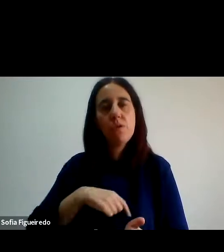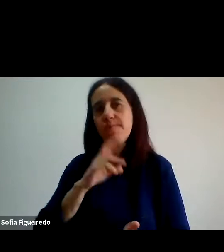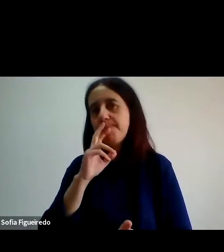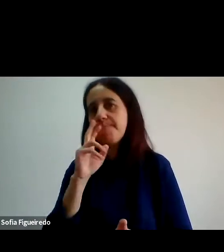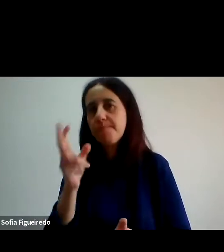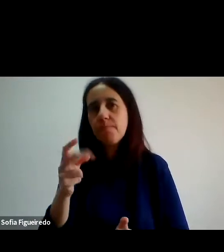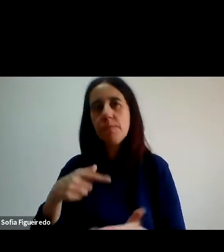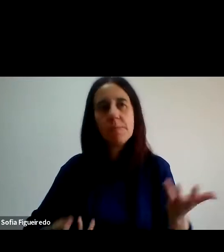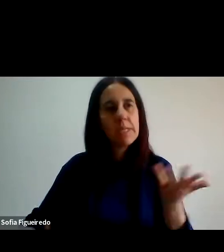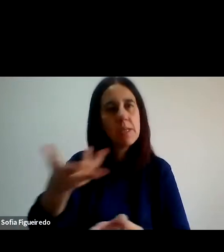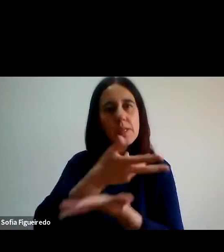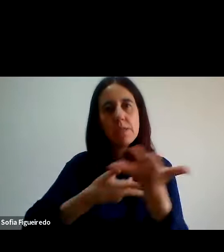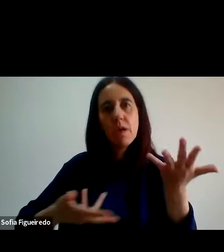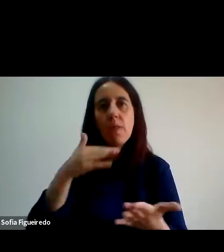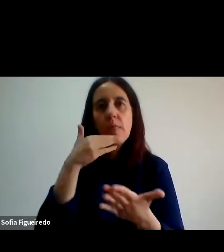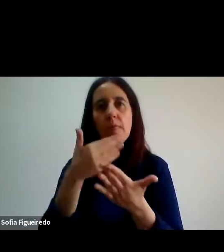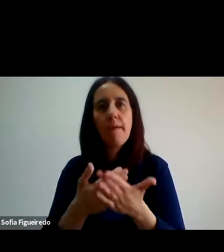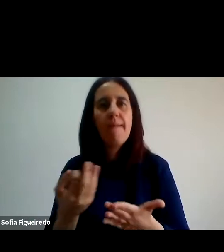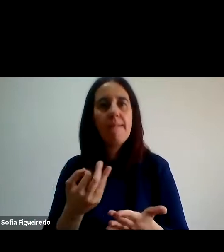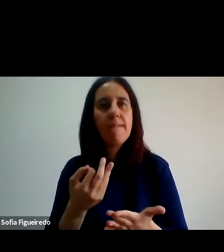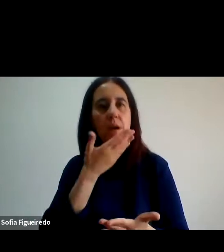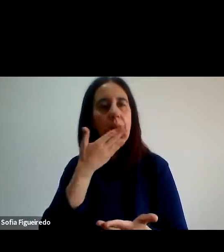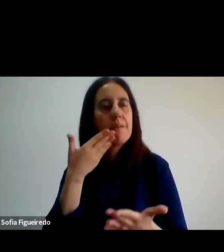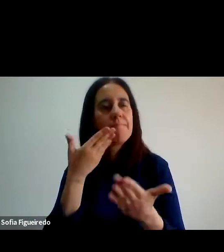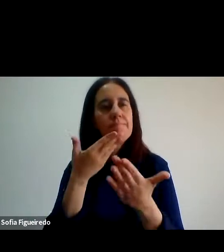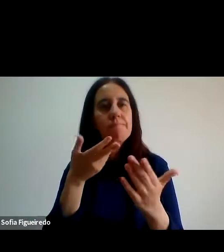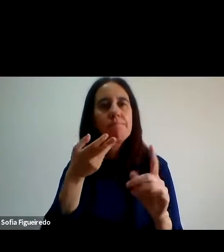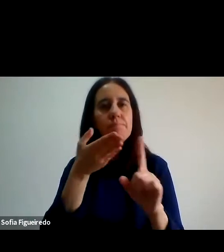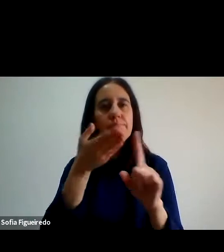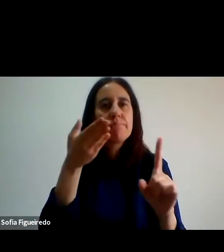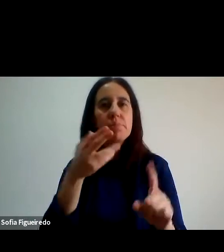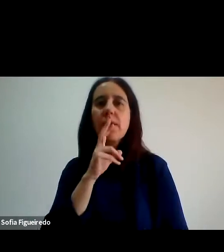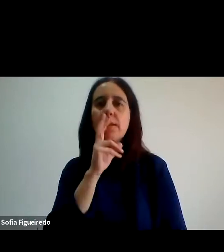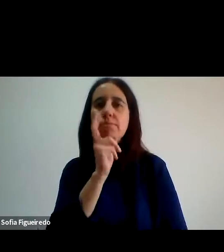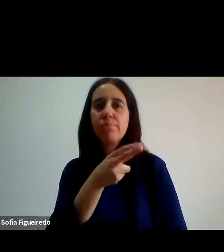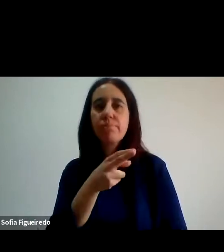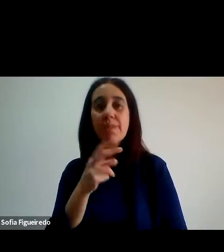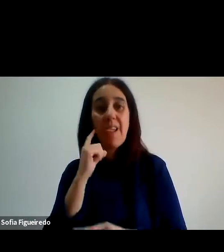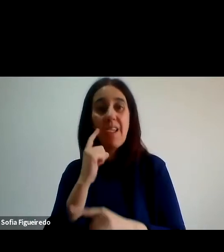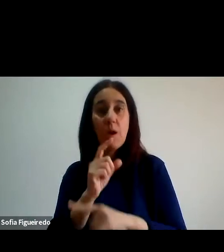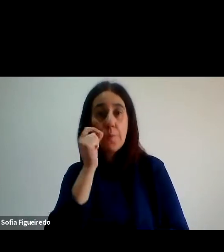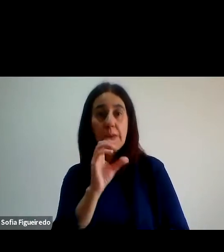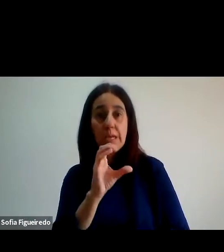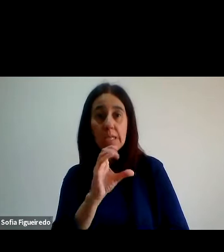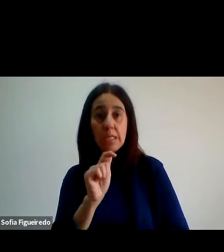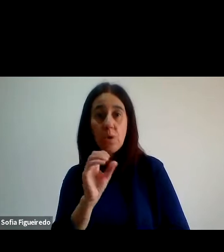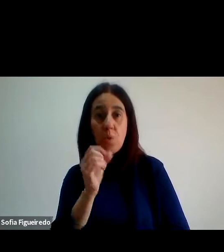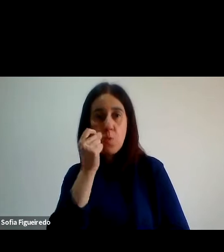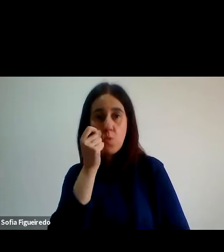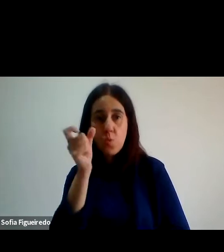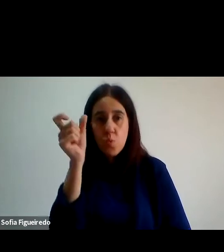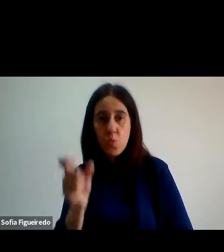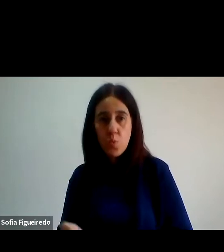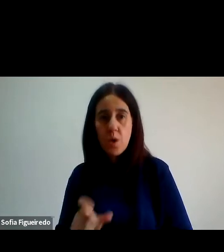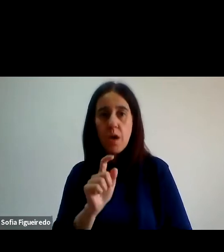devemos relacionar uns com os outros para poder eficazmente responder a essa mensagem e perceber que, tal como este CEO, o Elon Musk, sabe responder, também